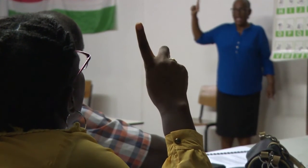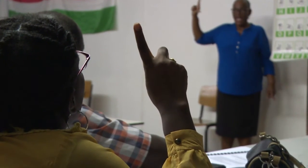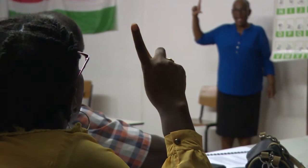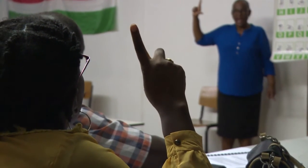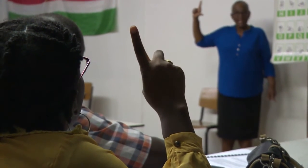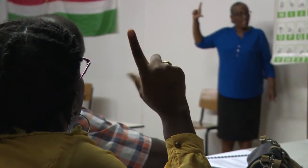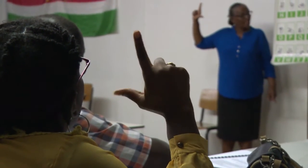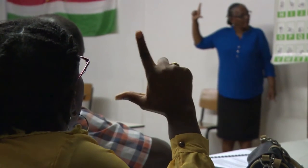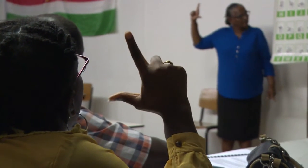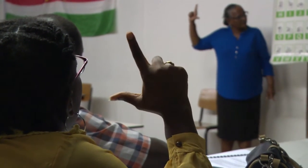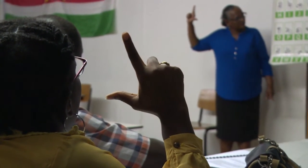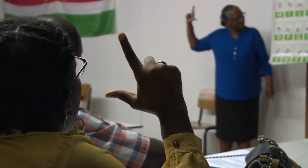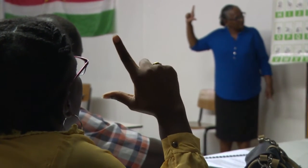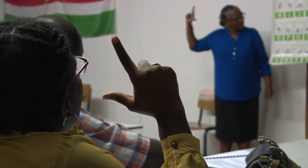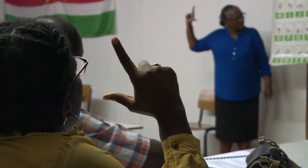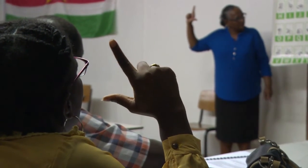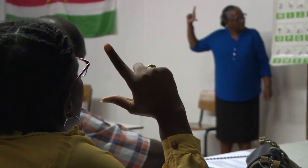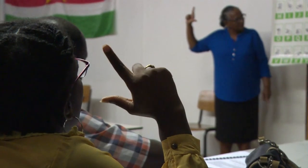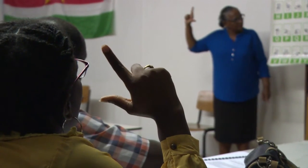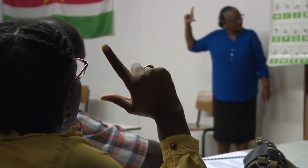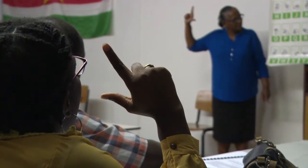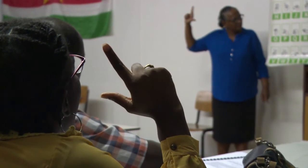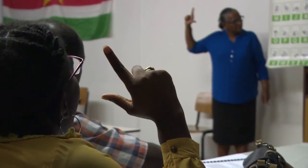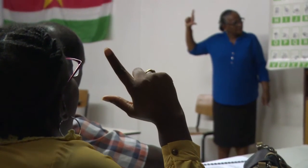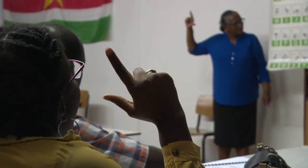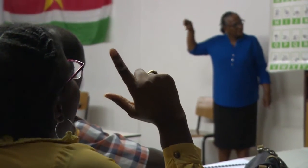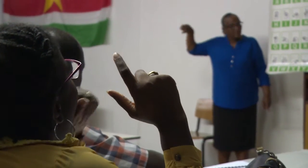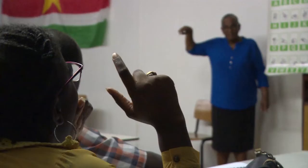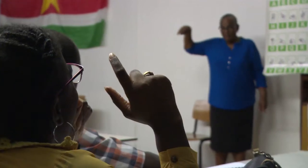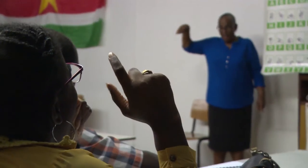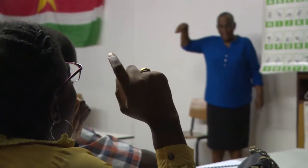en we proberen zoveel mogelijk als sociale projecten te doen binnen de gemeenschap.